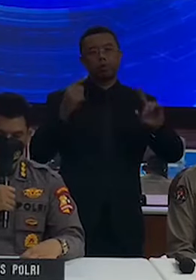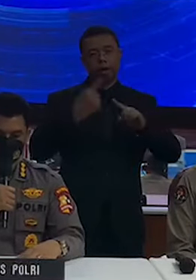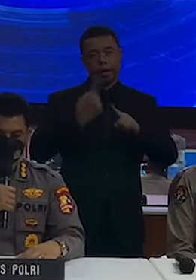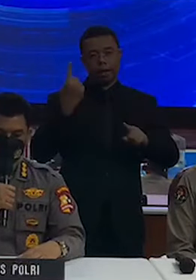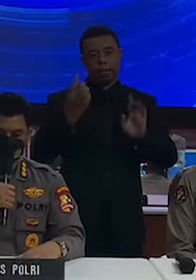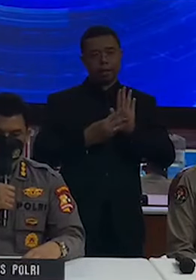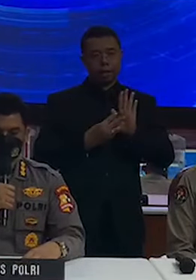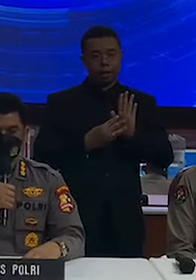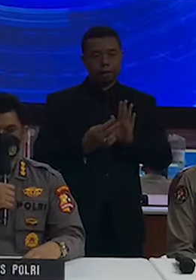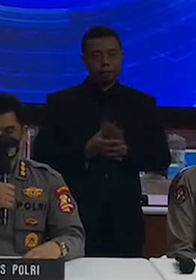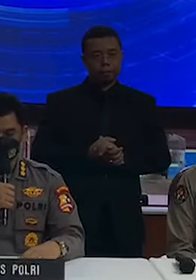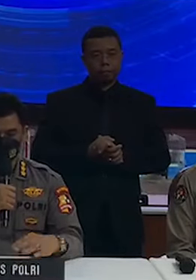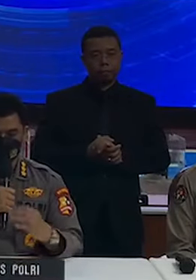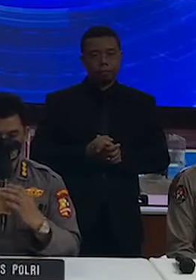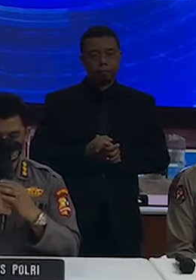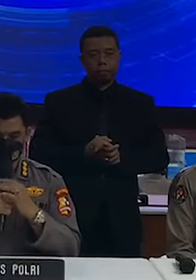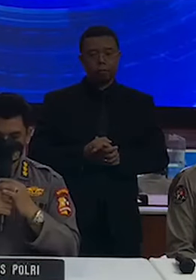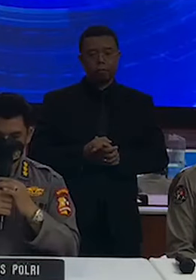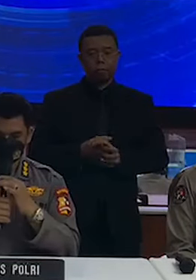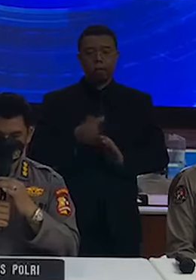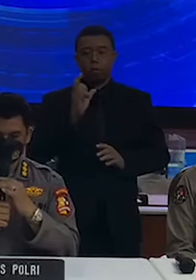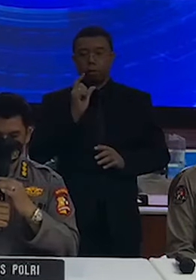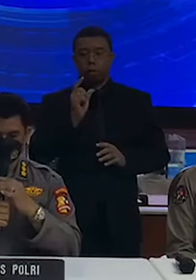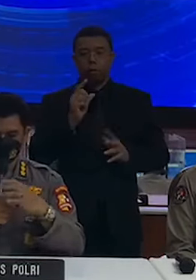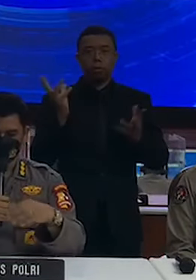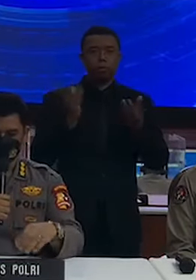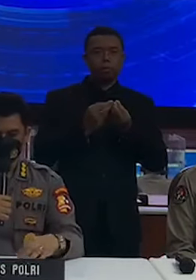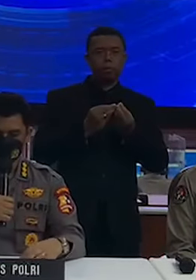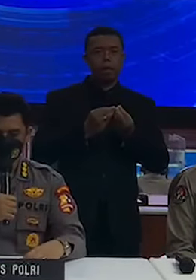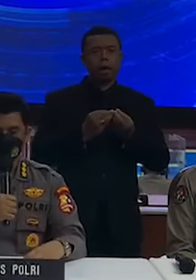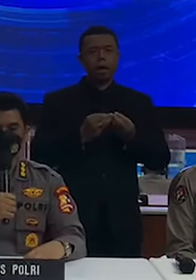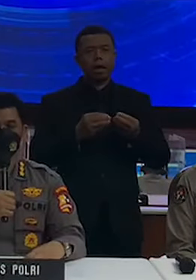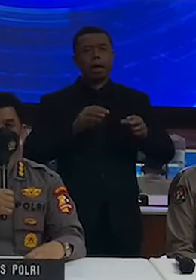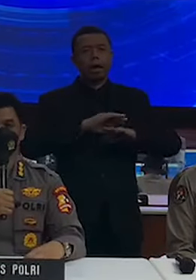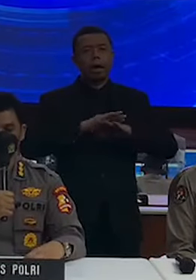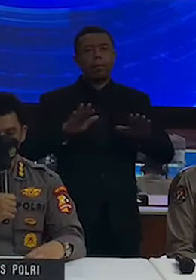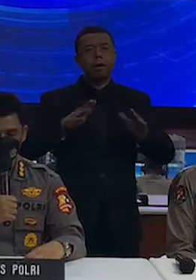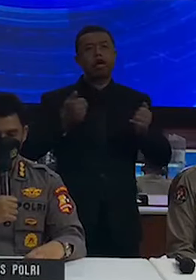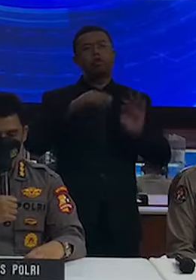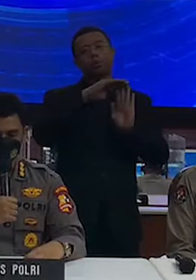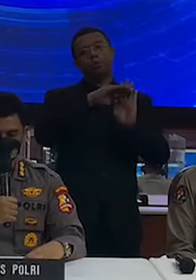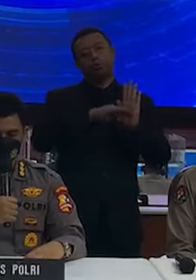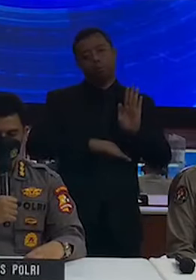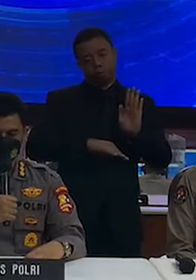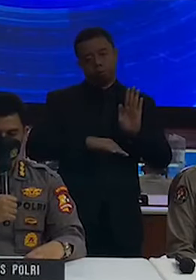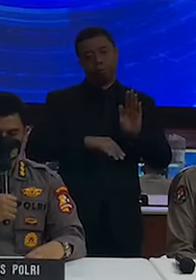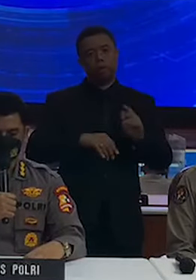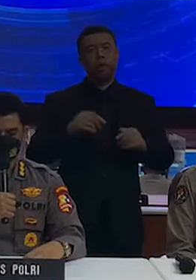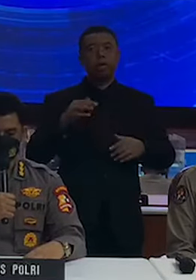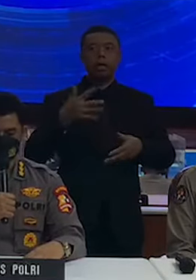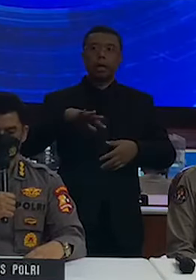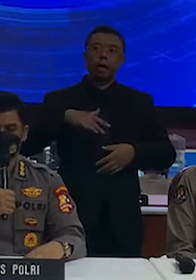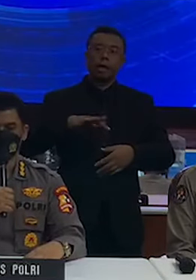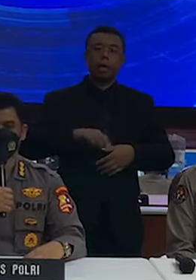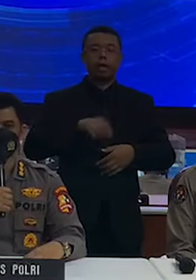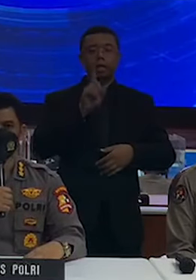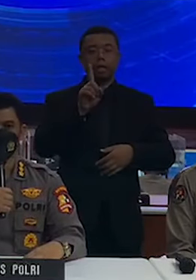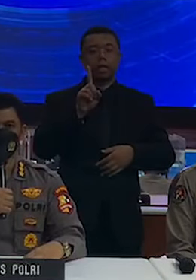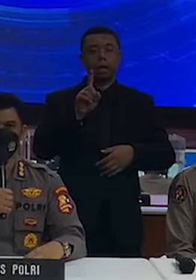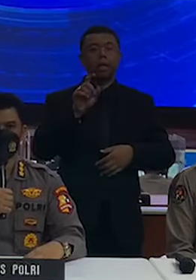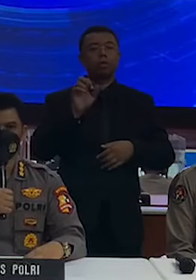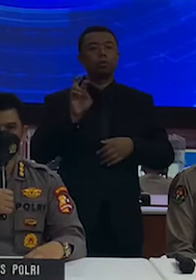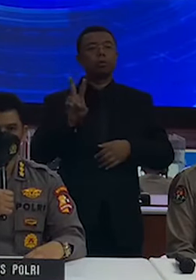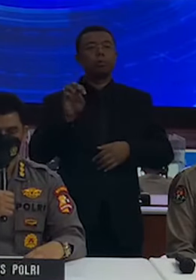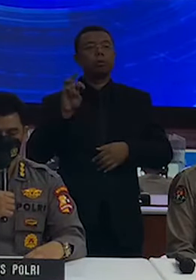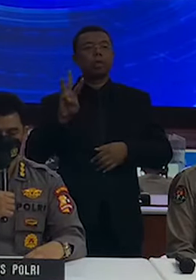kejadian. Tren gangguan Kamtipmas secara kuantitas mengalami penurunan sebanyak